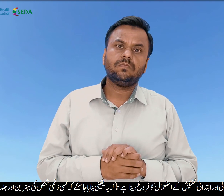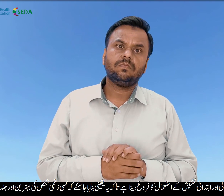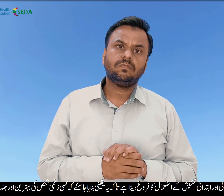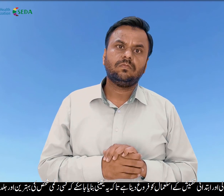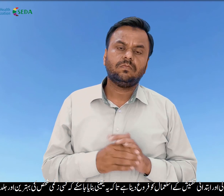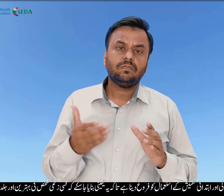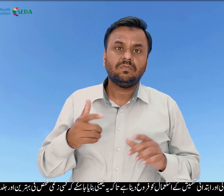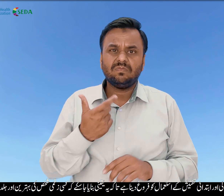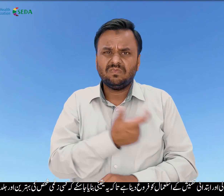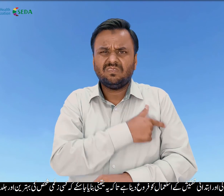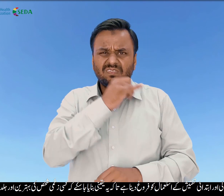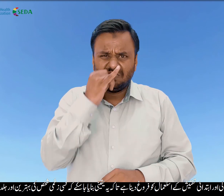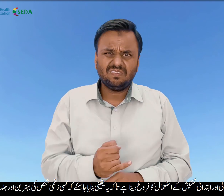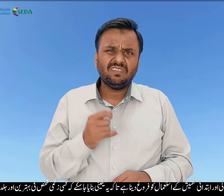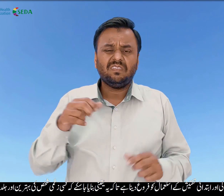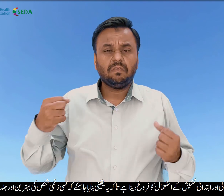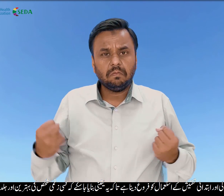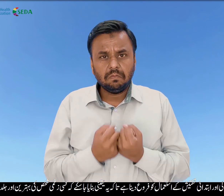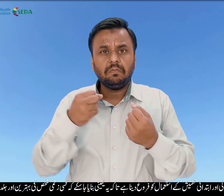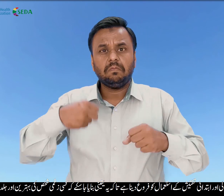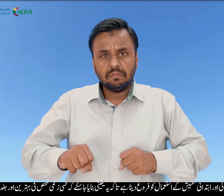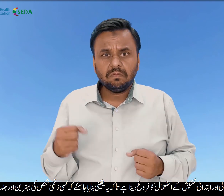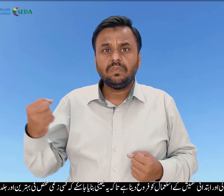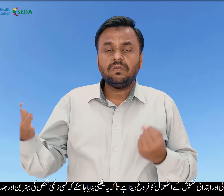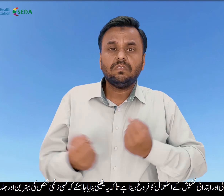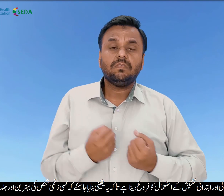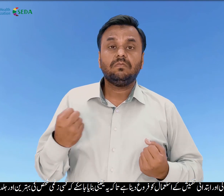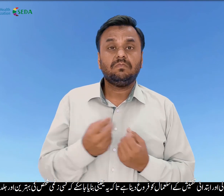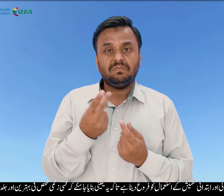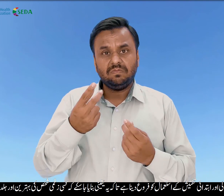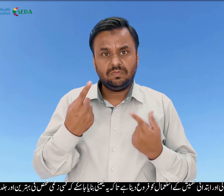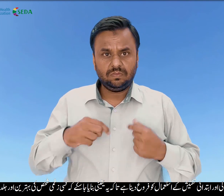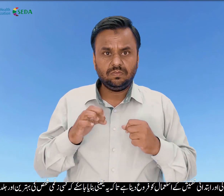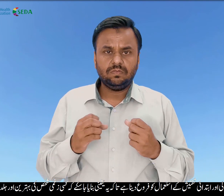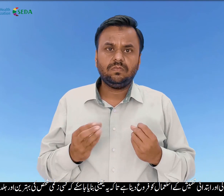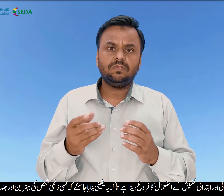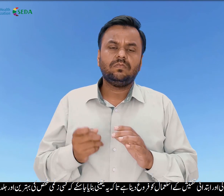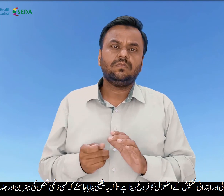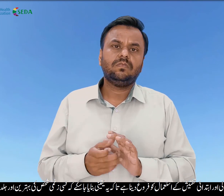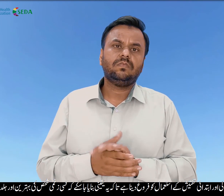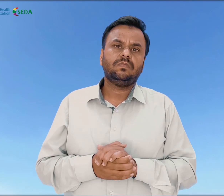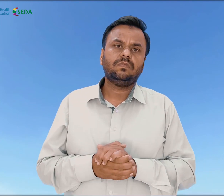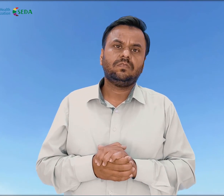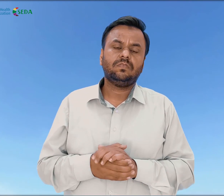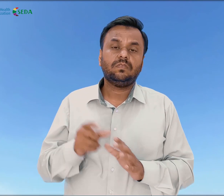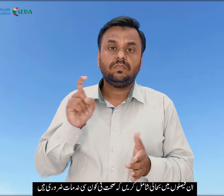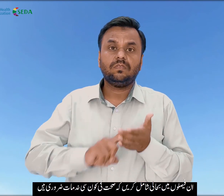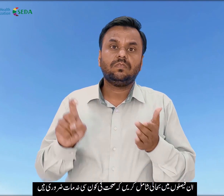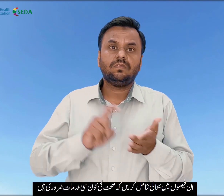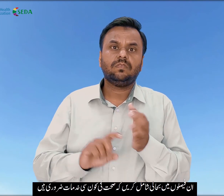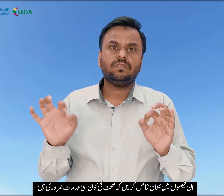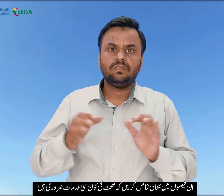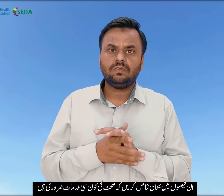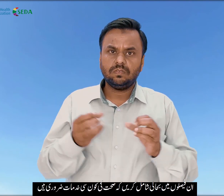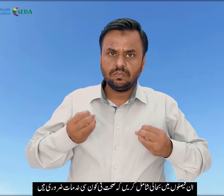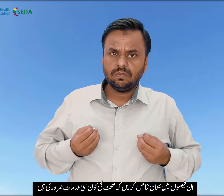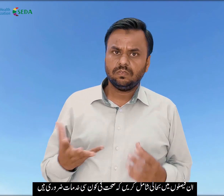سکے کہ کسی زخمی شخص کی بہترین اور جلد بحالی ہو۔ ان فیصلوں میں